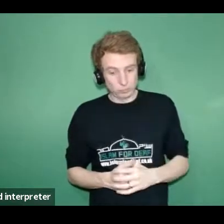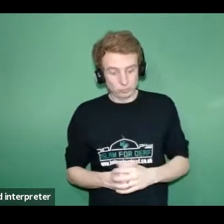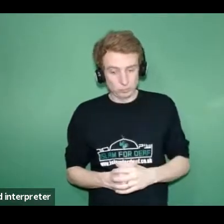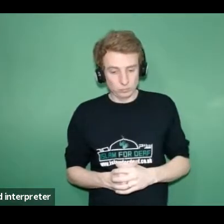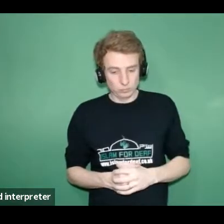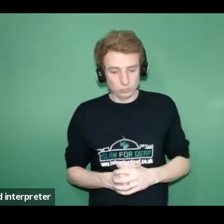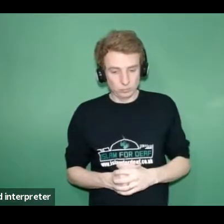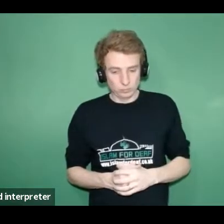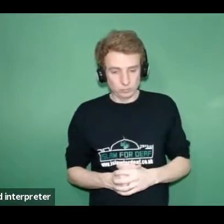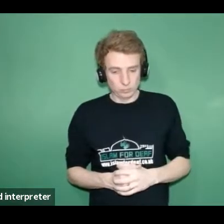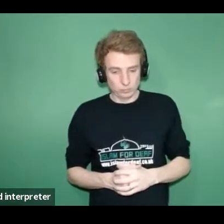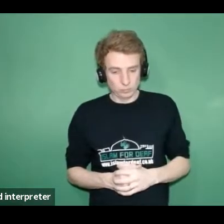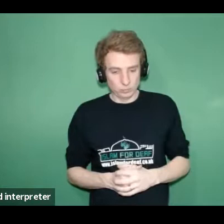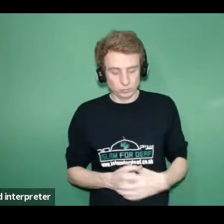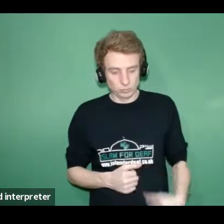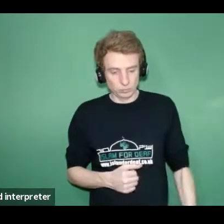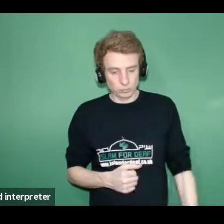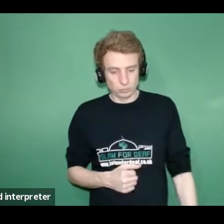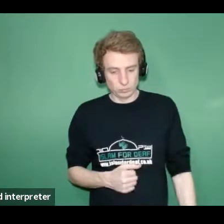وبتذكيرنا